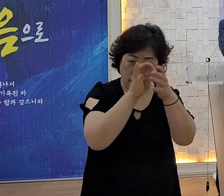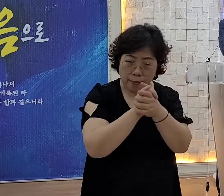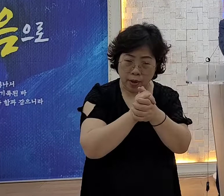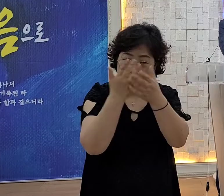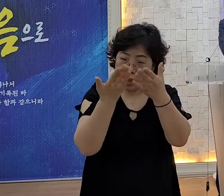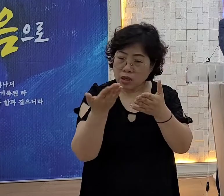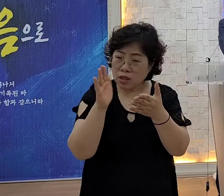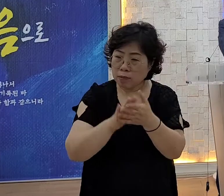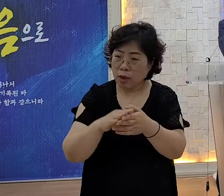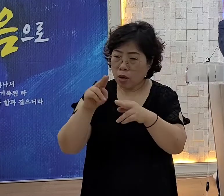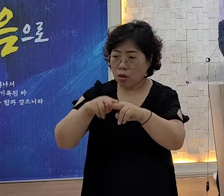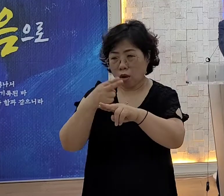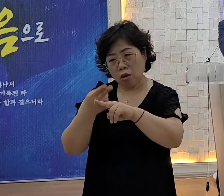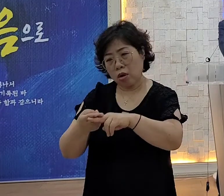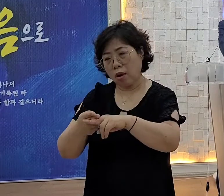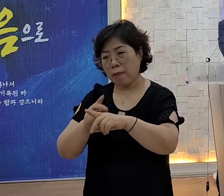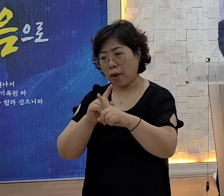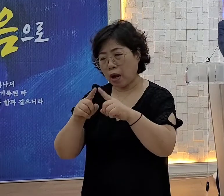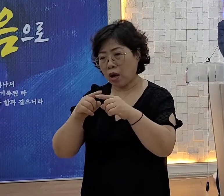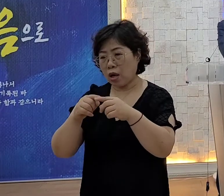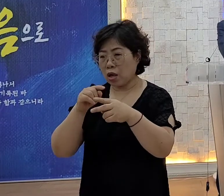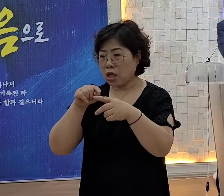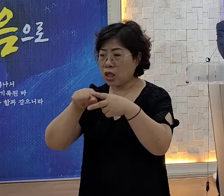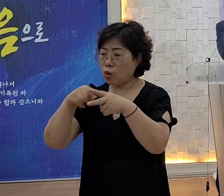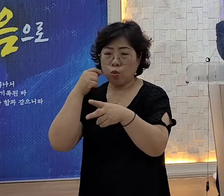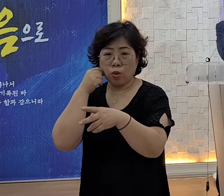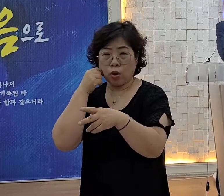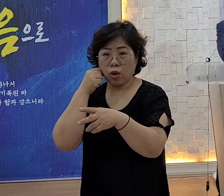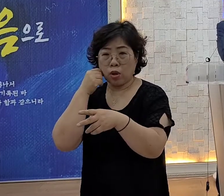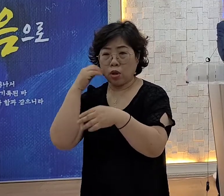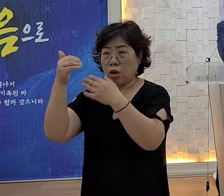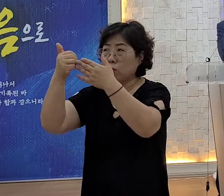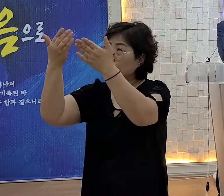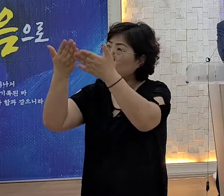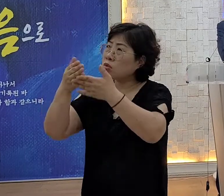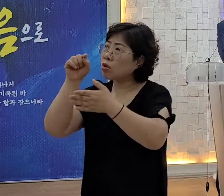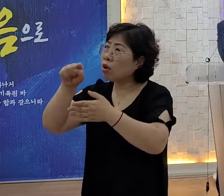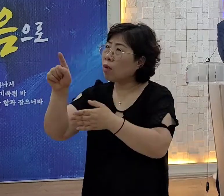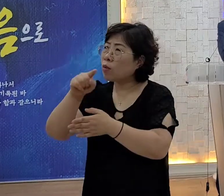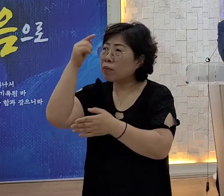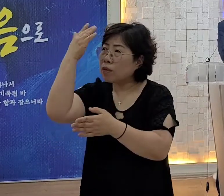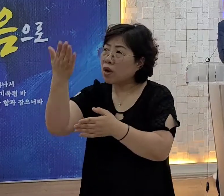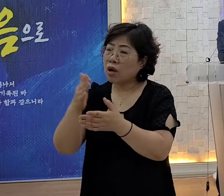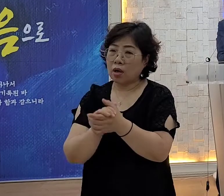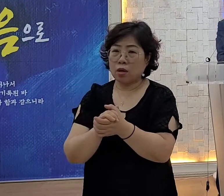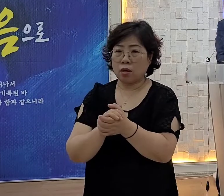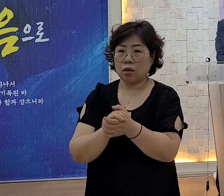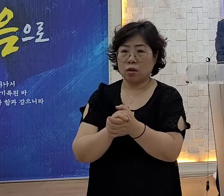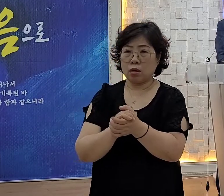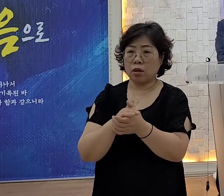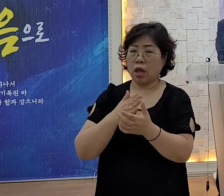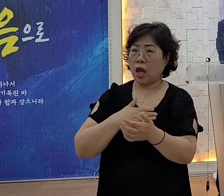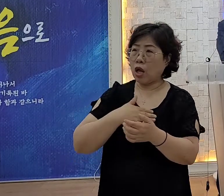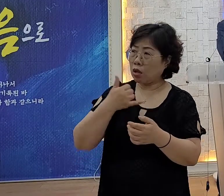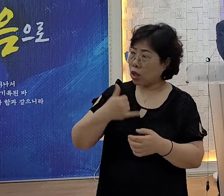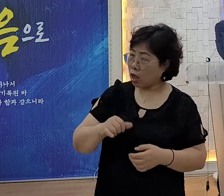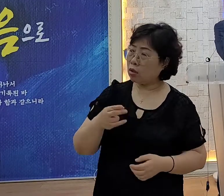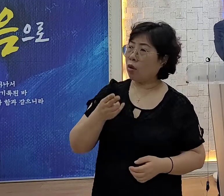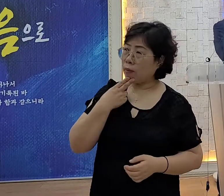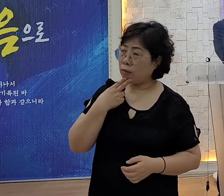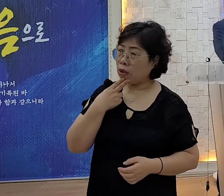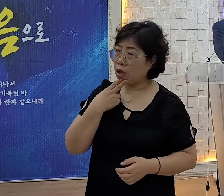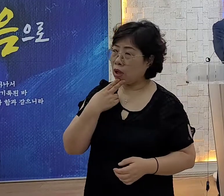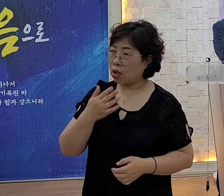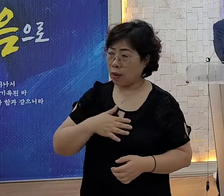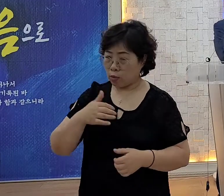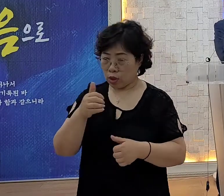지금 아브라함이 묻고 있는 거예요. 도대체 나한테 뭘 주시려고 합니까 하나님? 이 말은 나는 자식이 없으니까 나의